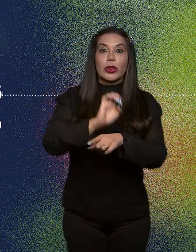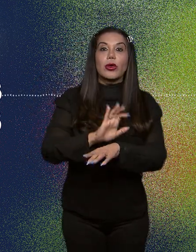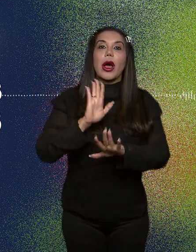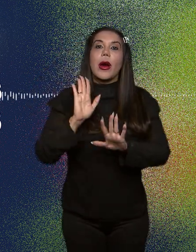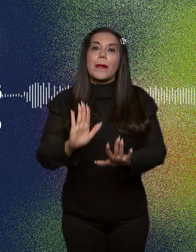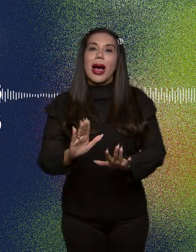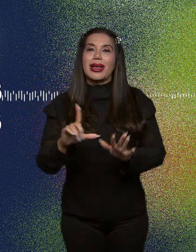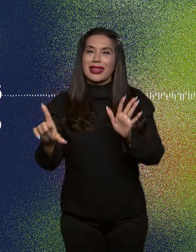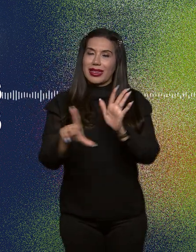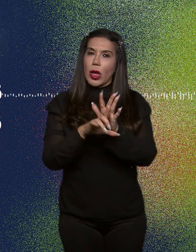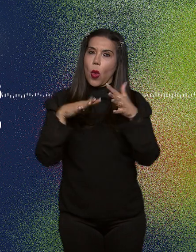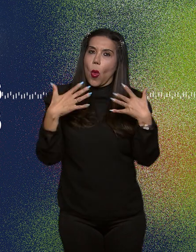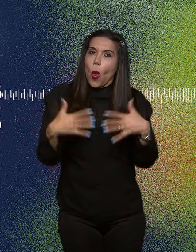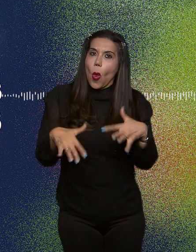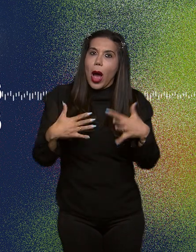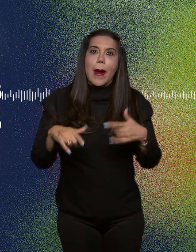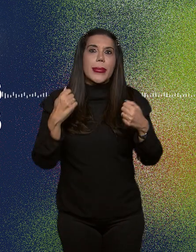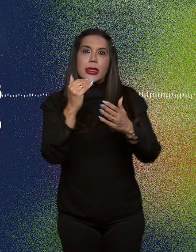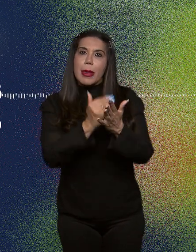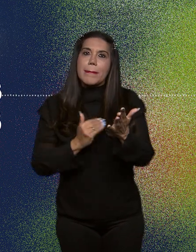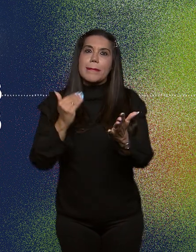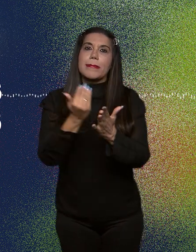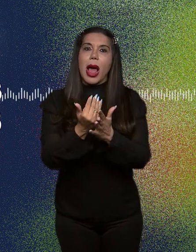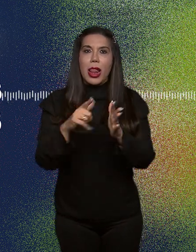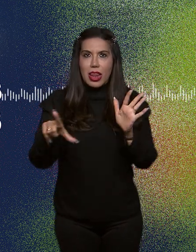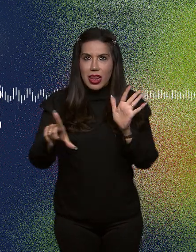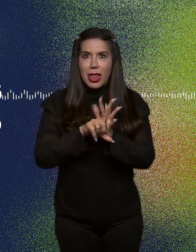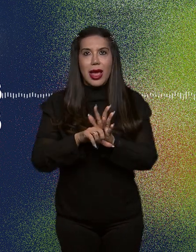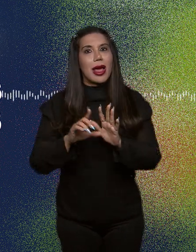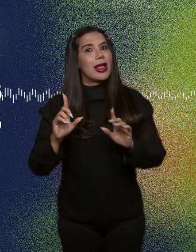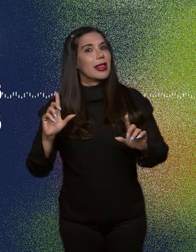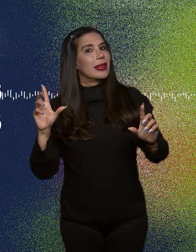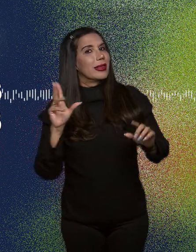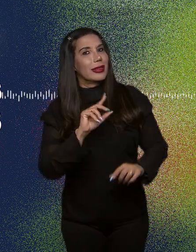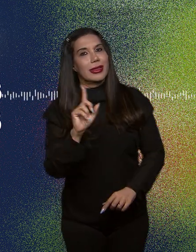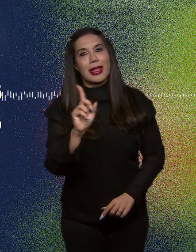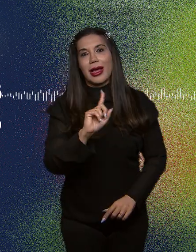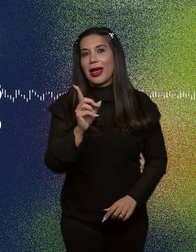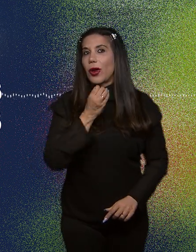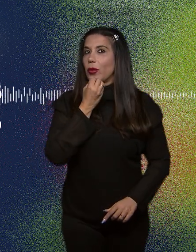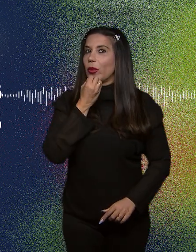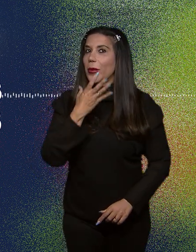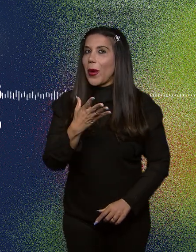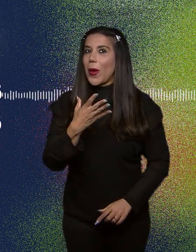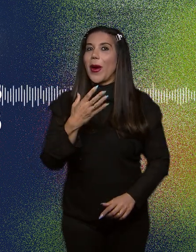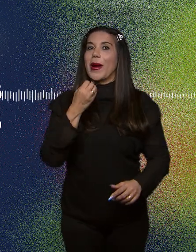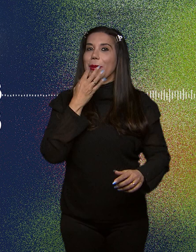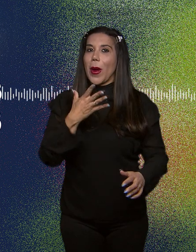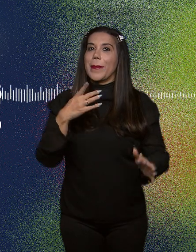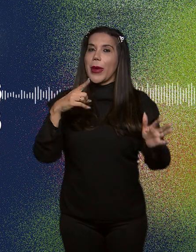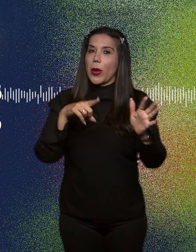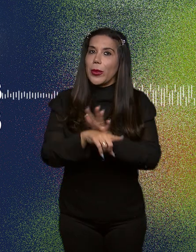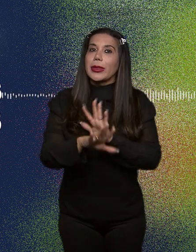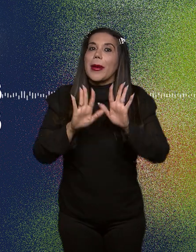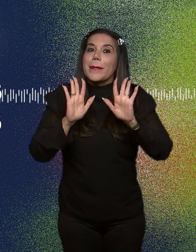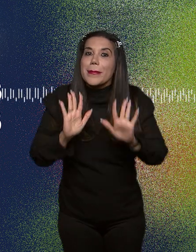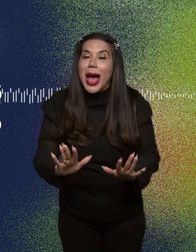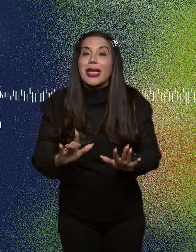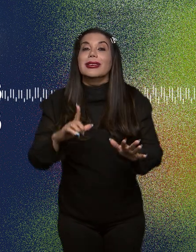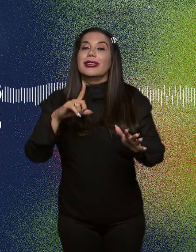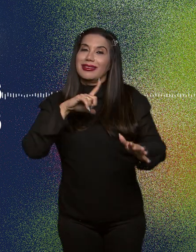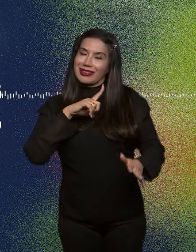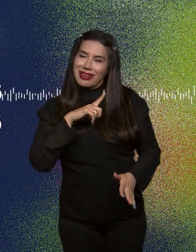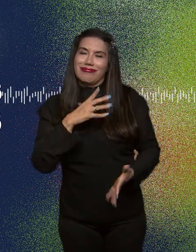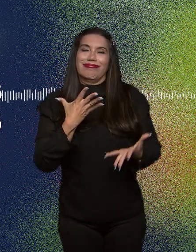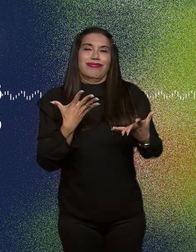demais? Por que a gente precisa de mais leis ainda? Ah, isso é uma boa pergunta. A gente tem